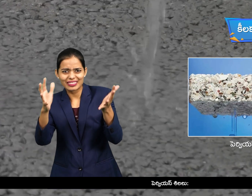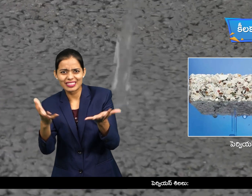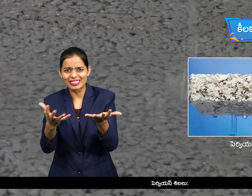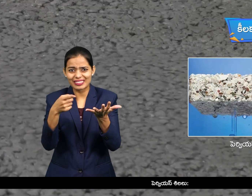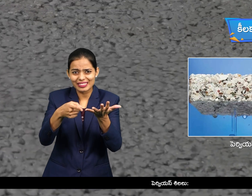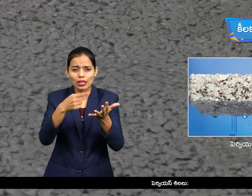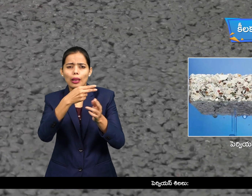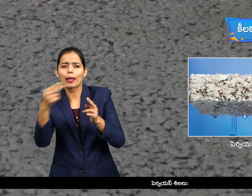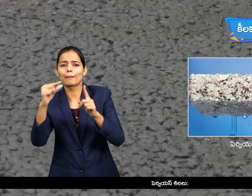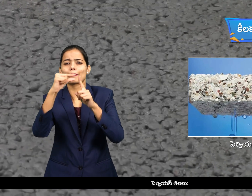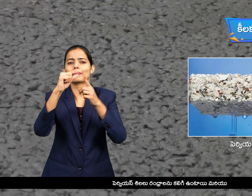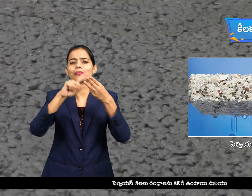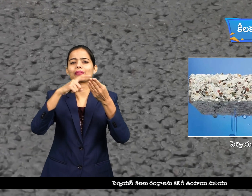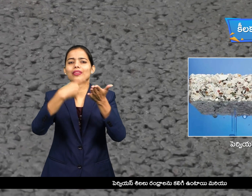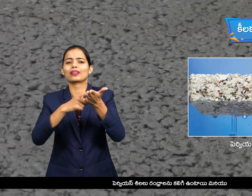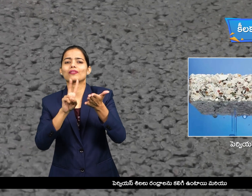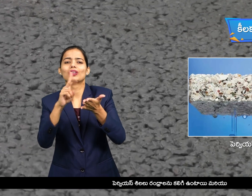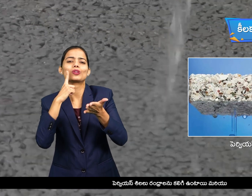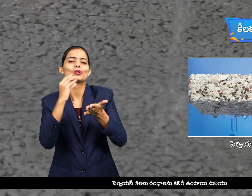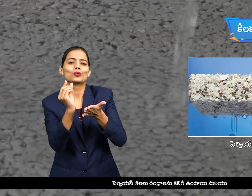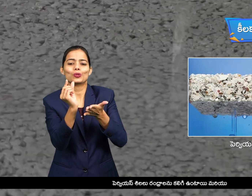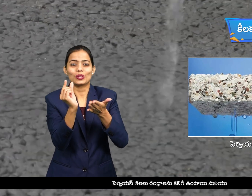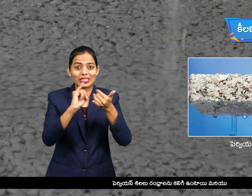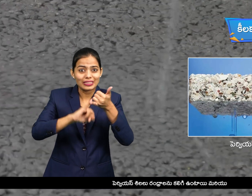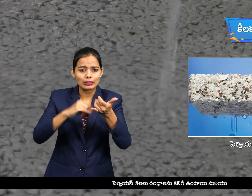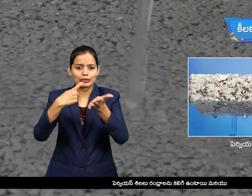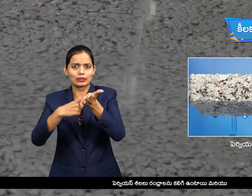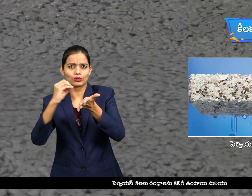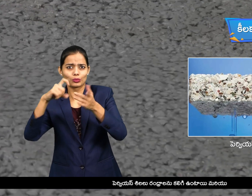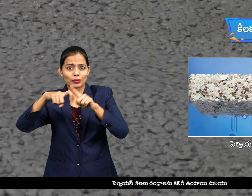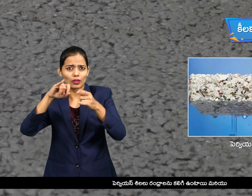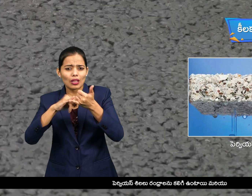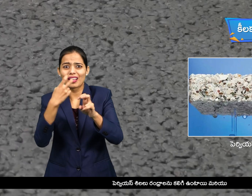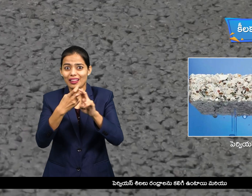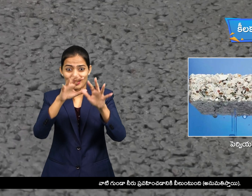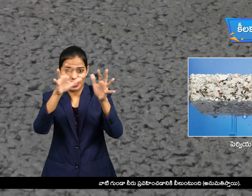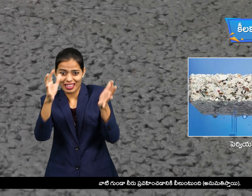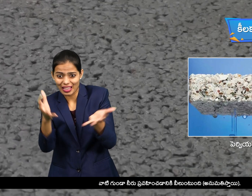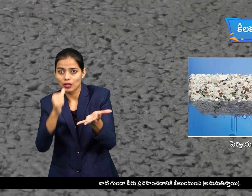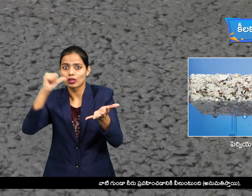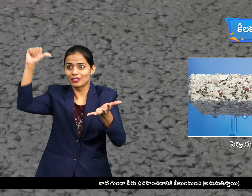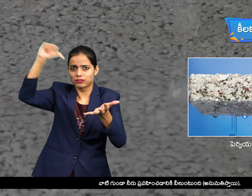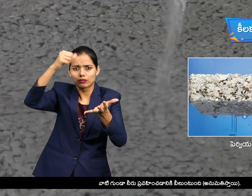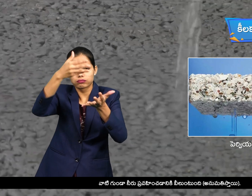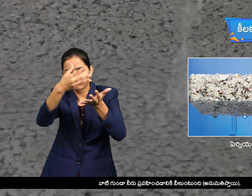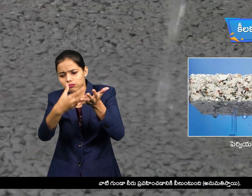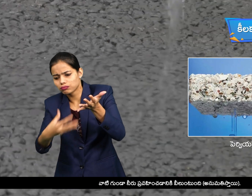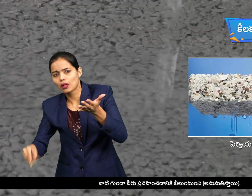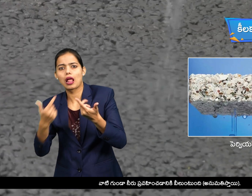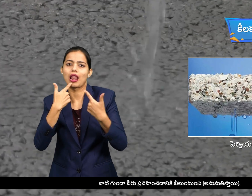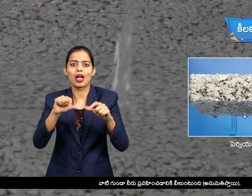పెర్వియస్ శిలలు. పెర్వియస్ శిలలు రంధ్రాలను కలిగి ఉంటాయి మరియు వాటి గుండా